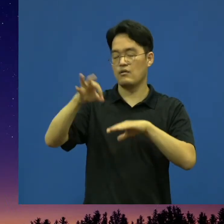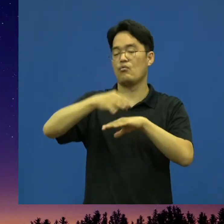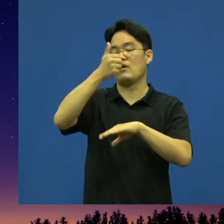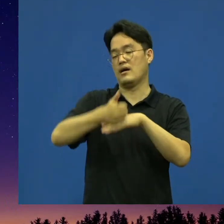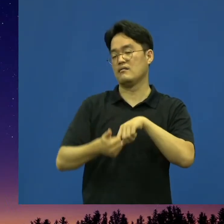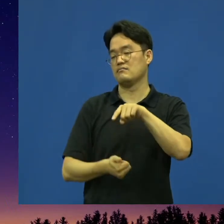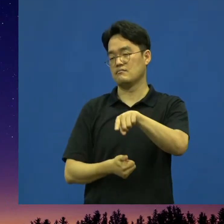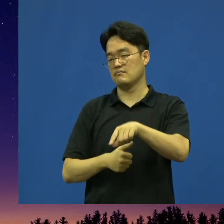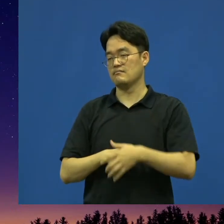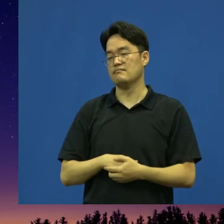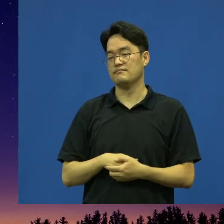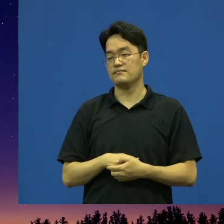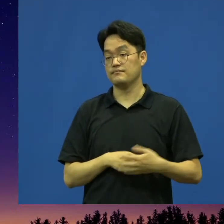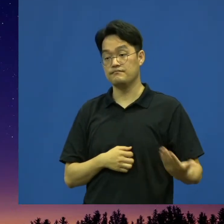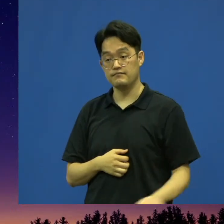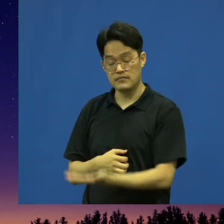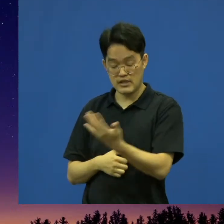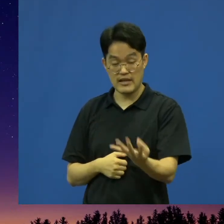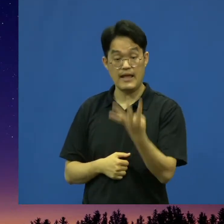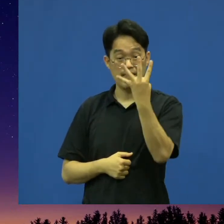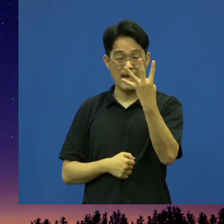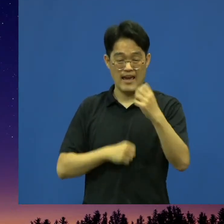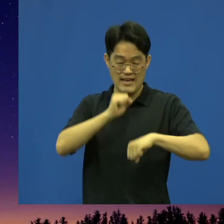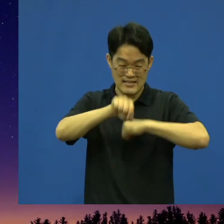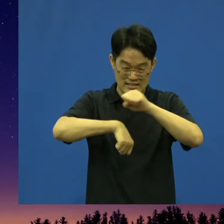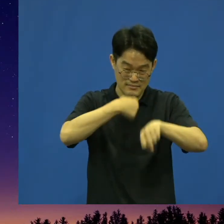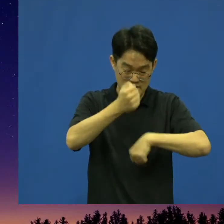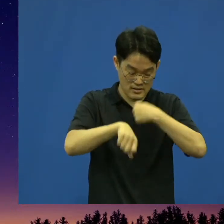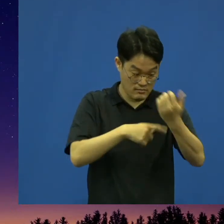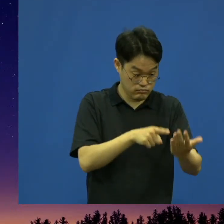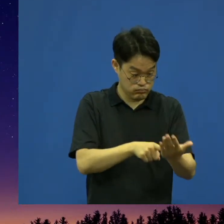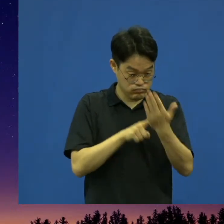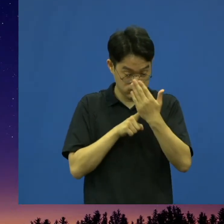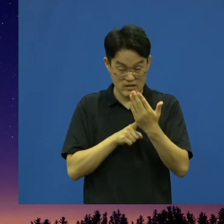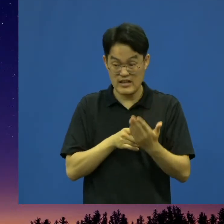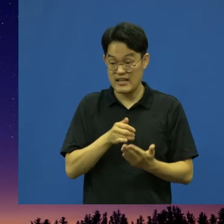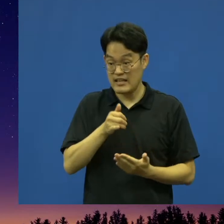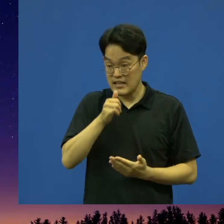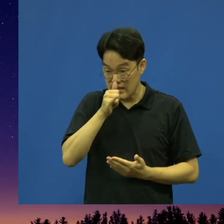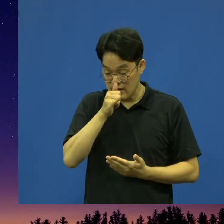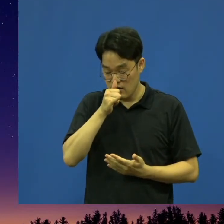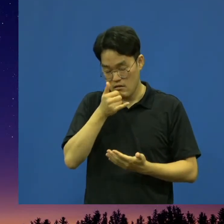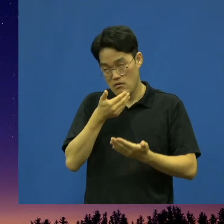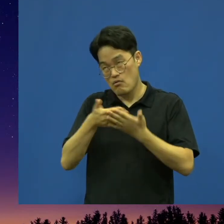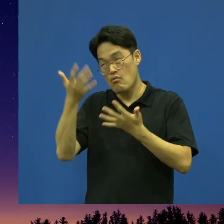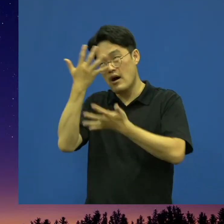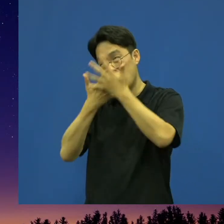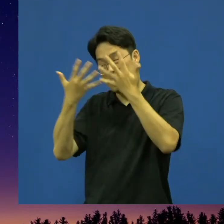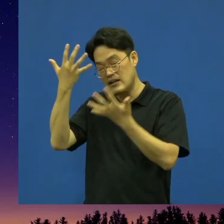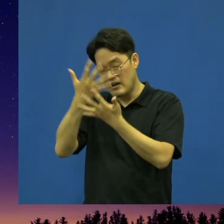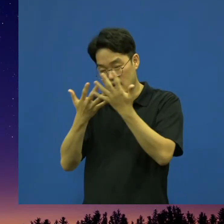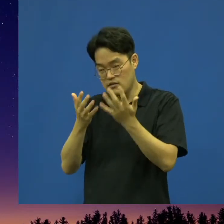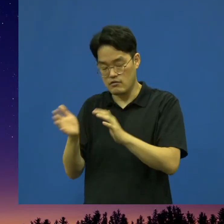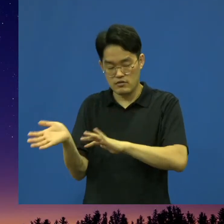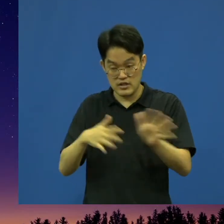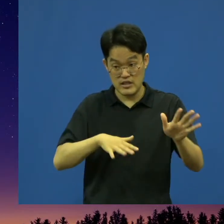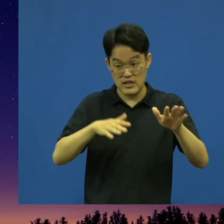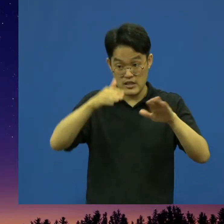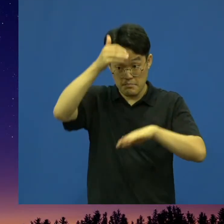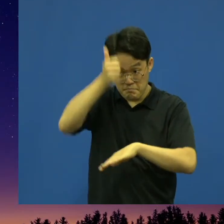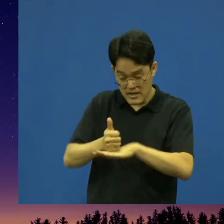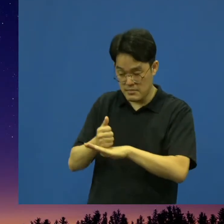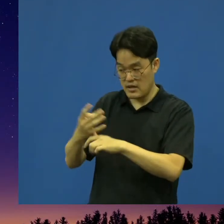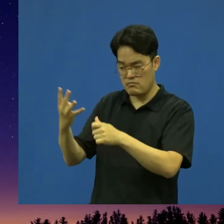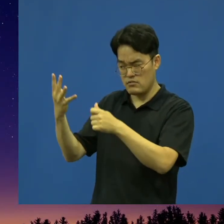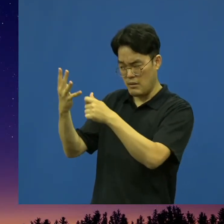이 네 짐승이 등장하는 첫 번째 환상의 초점은 네 번째 짐승이에요. 앞에